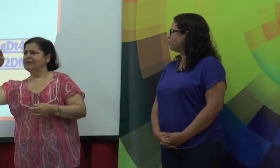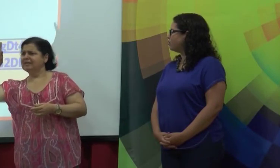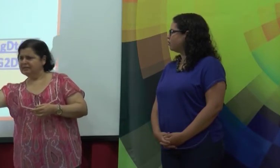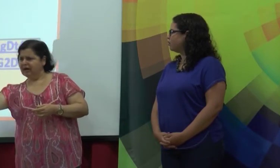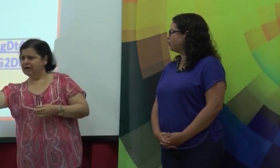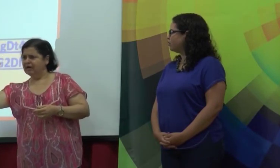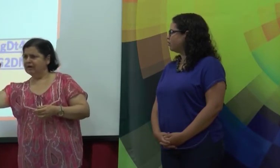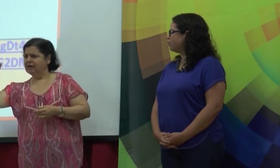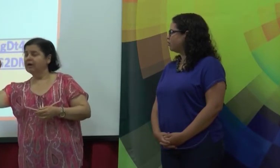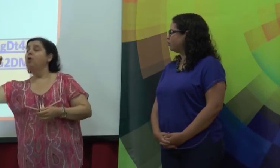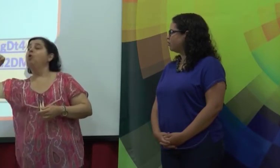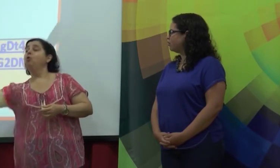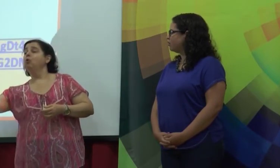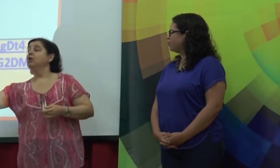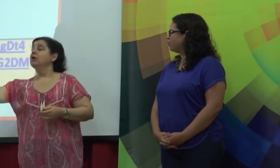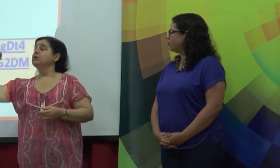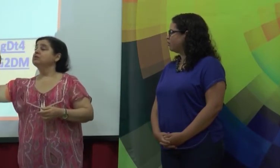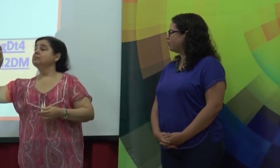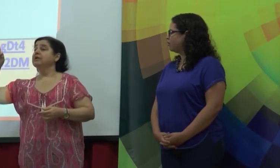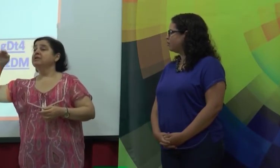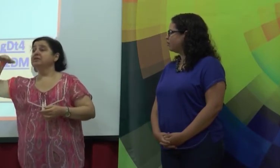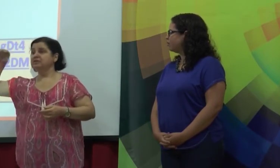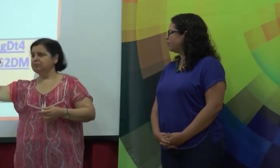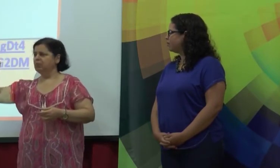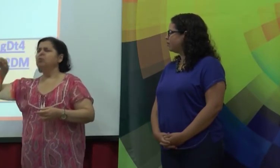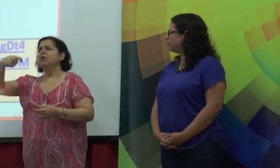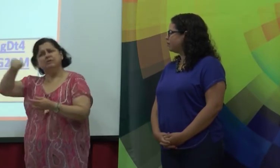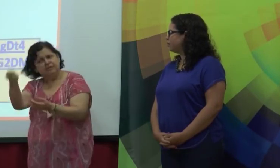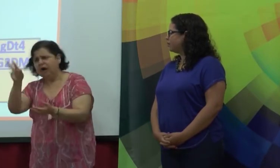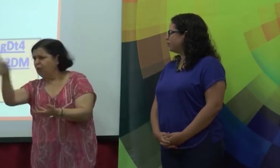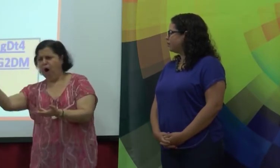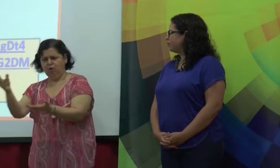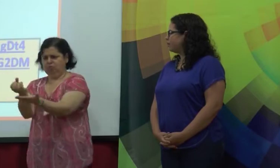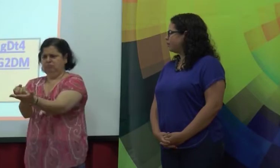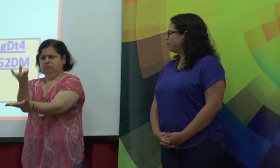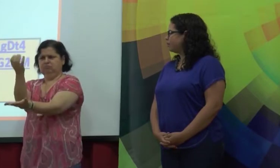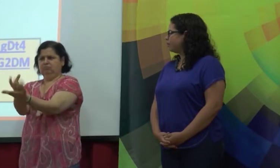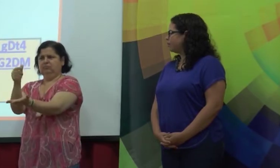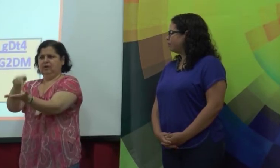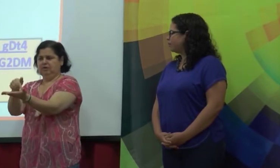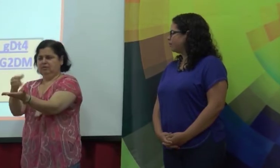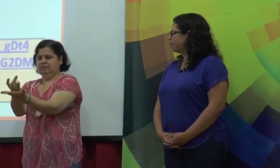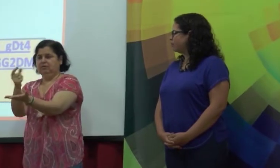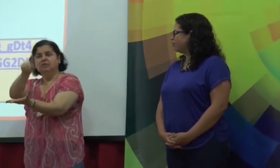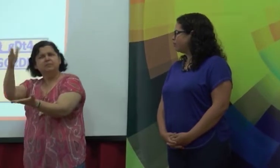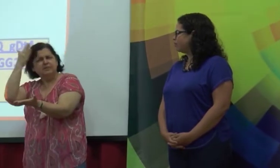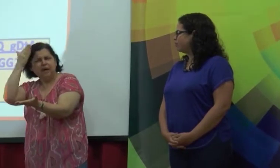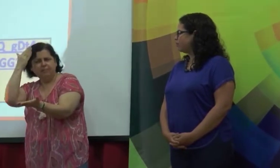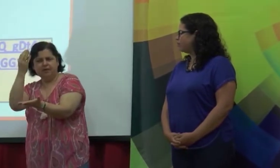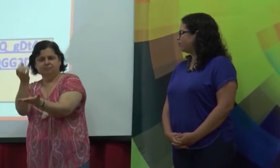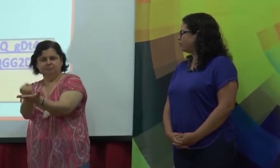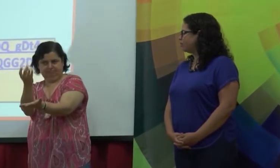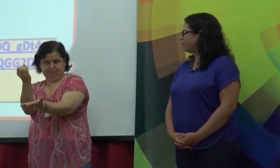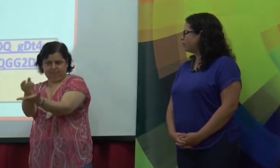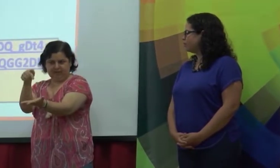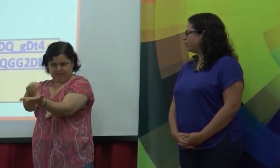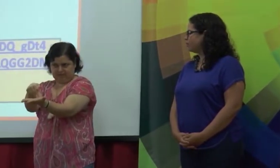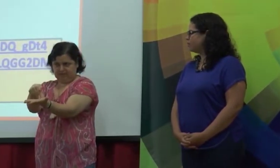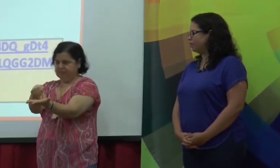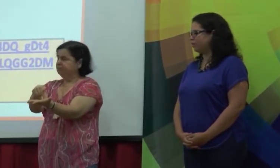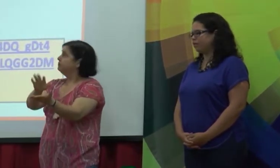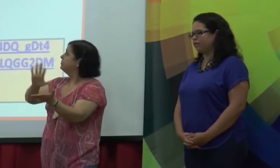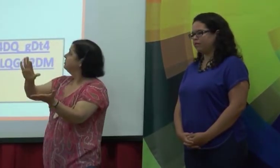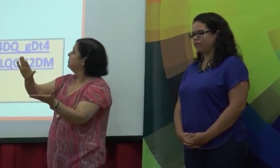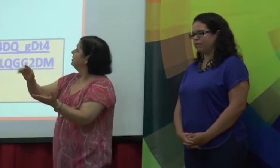Doutrina espírita ou espiritismo, o sinal é igual, é este aqui. Só para